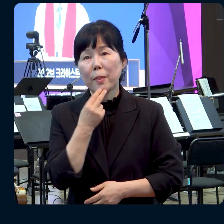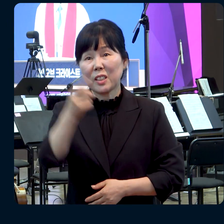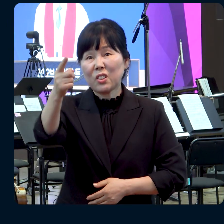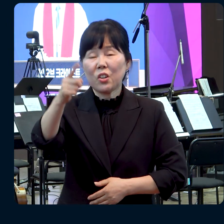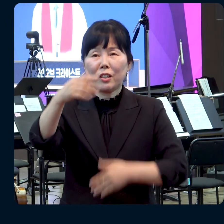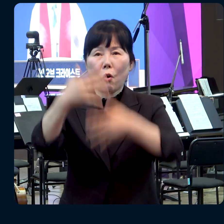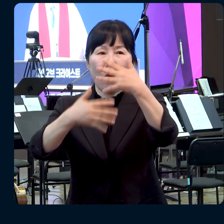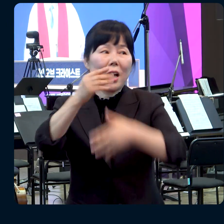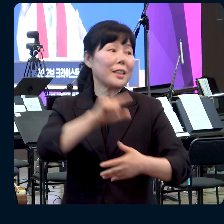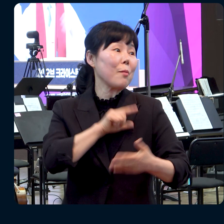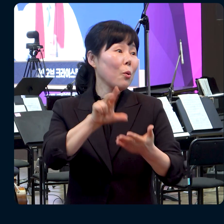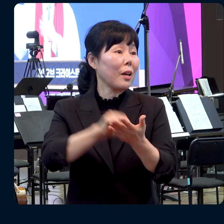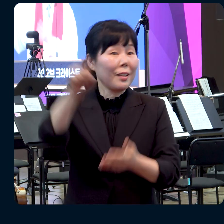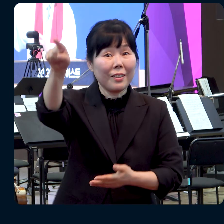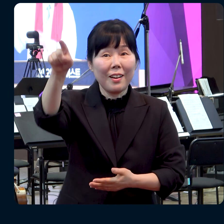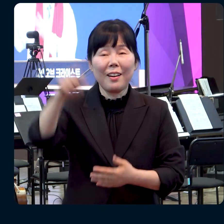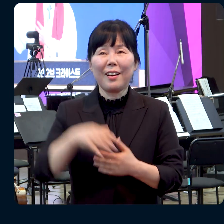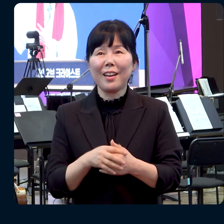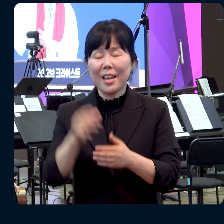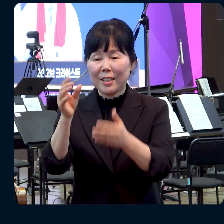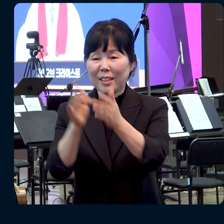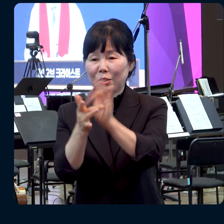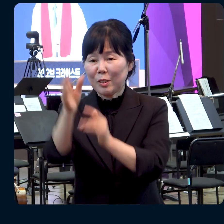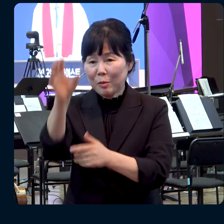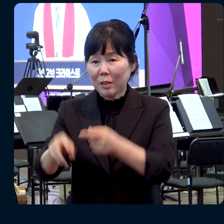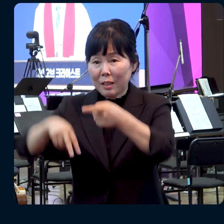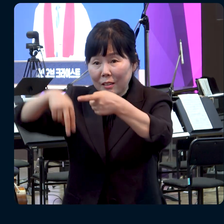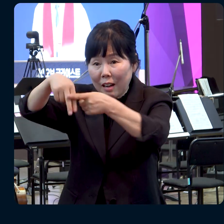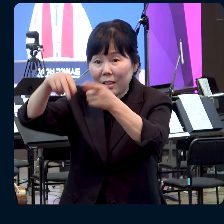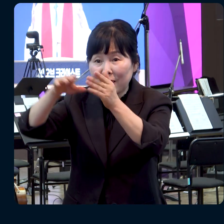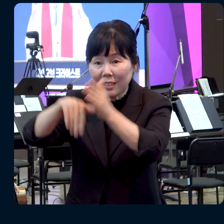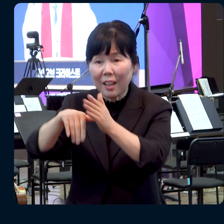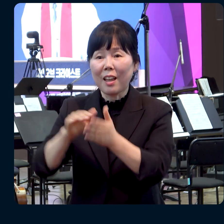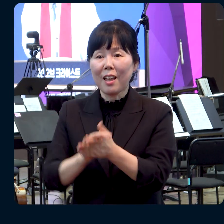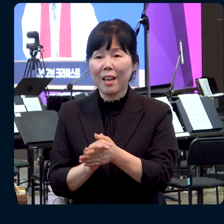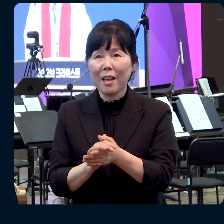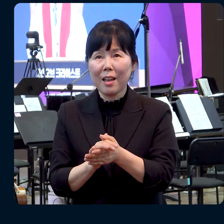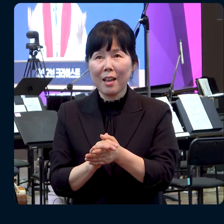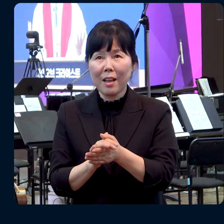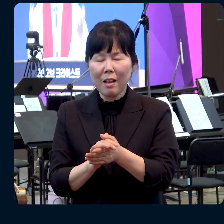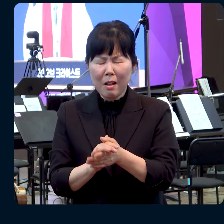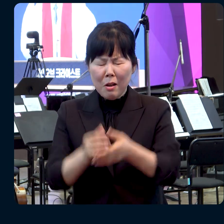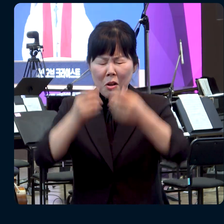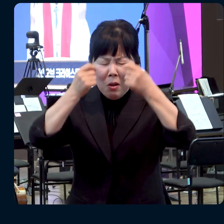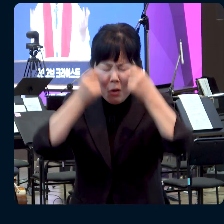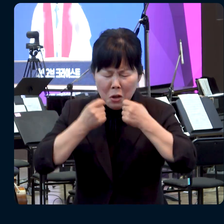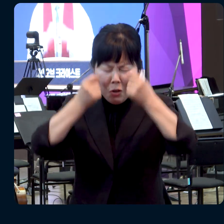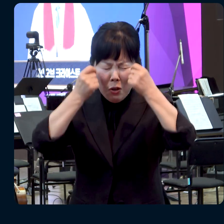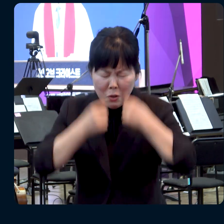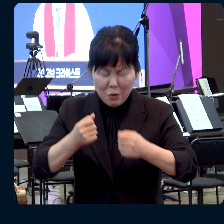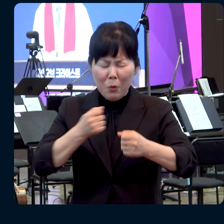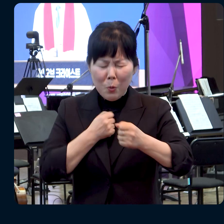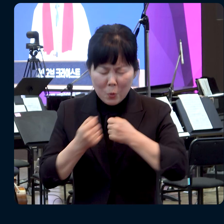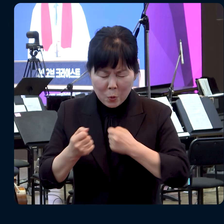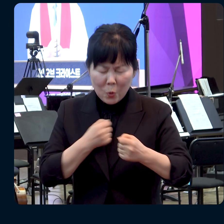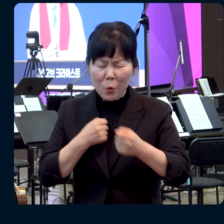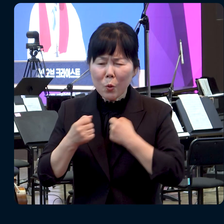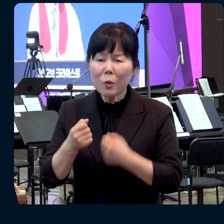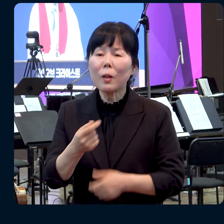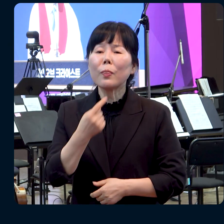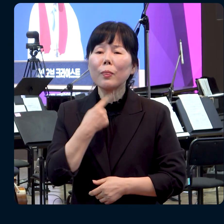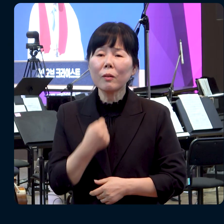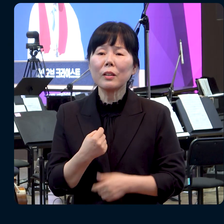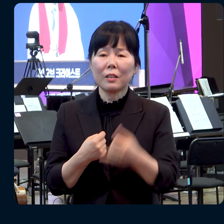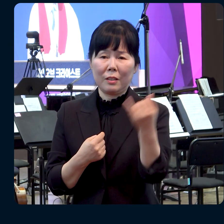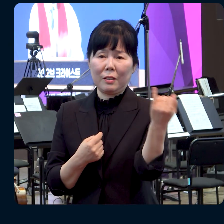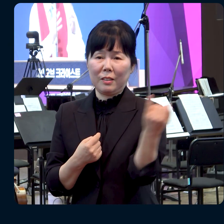영화에서 예수님이 십자가에 못 박혀 돌아가실 때, 그때 그 옆에서 오열하면서 고통했던 모니카 벨루치라고